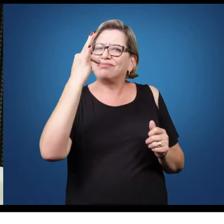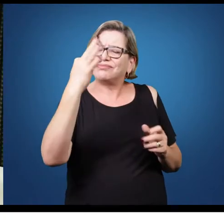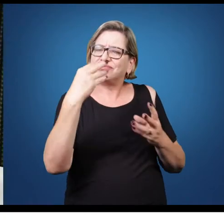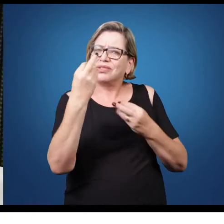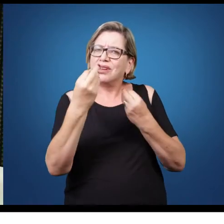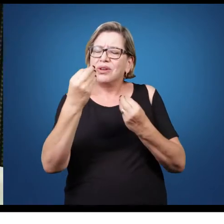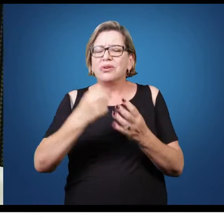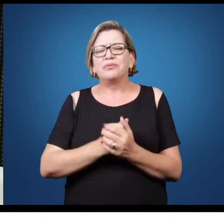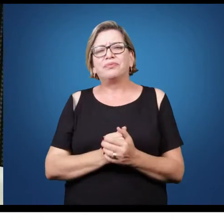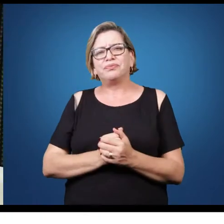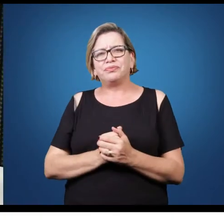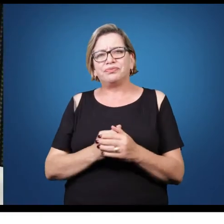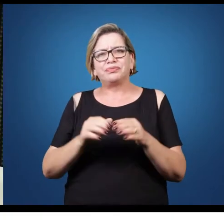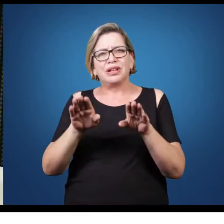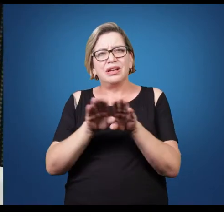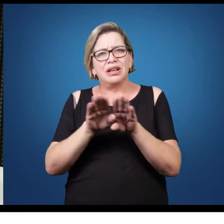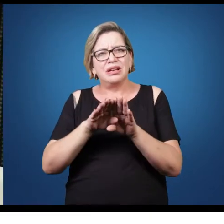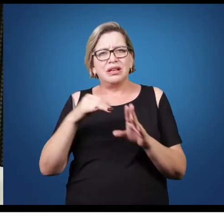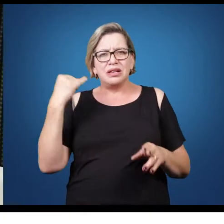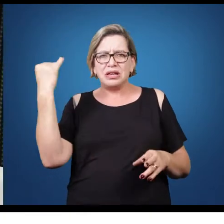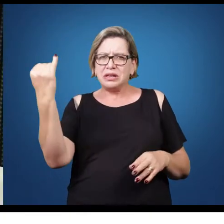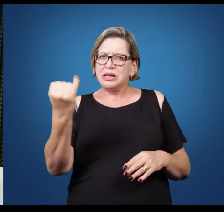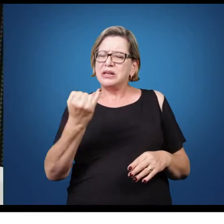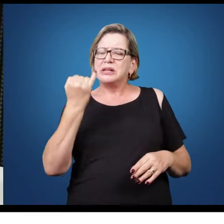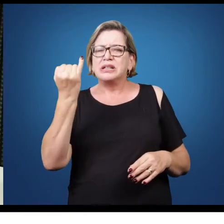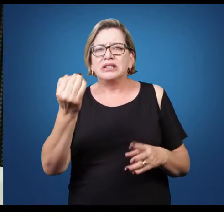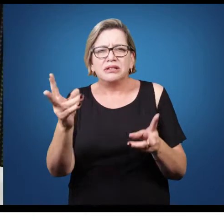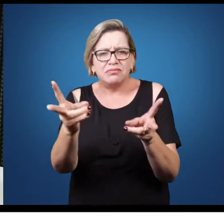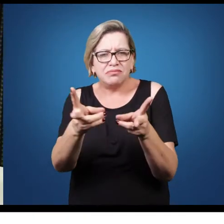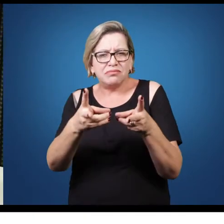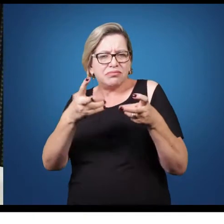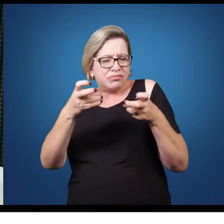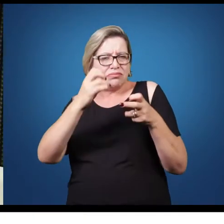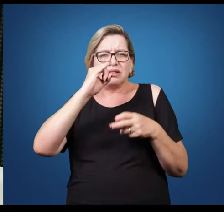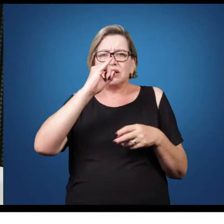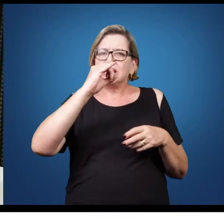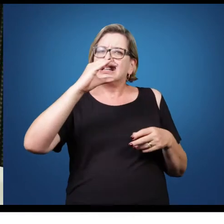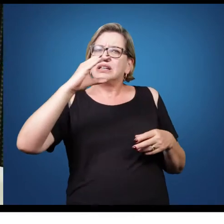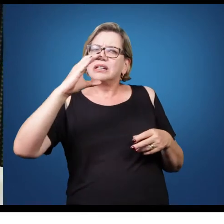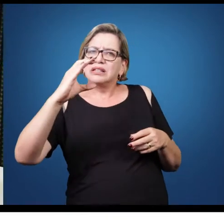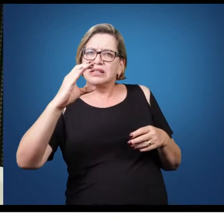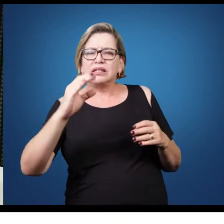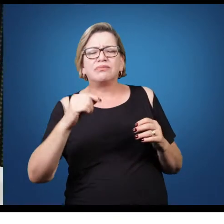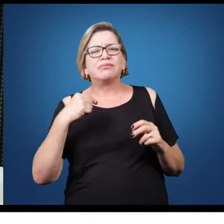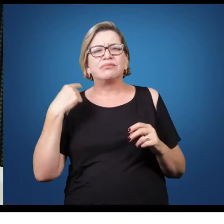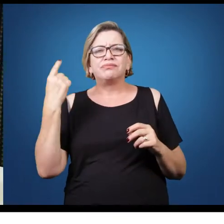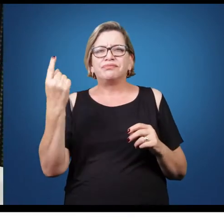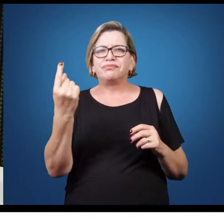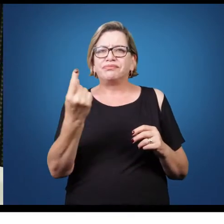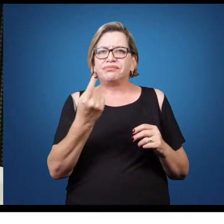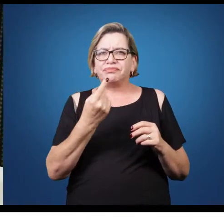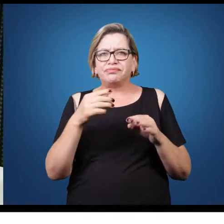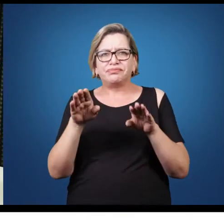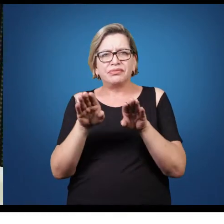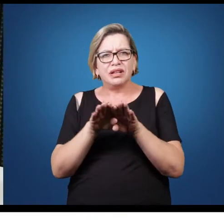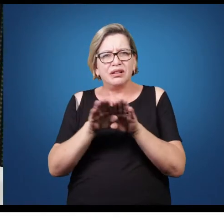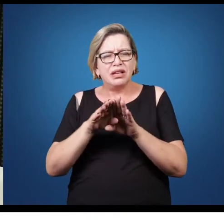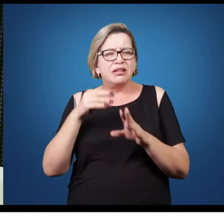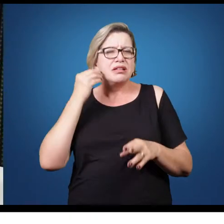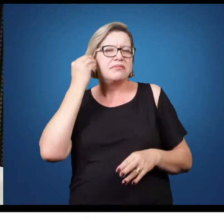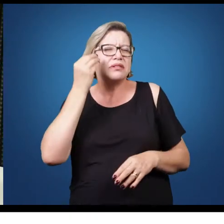não é outra coisa que é interessante observar relação à indústria cultural é que a gente também viveu uma coisa lá nos anos